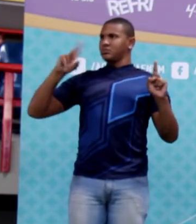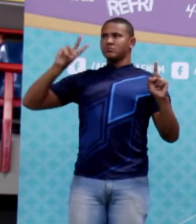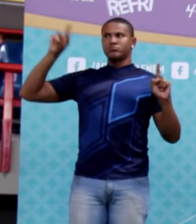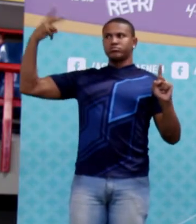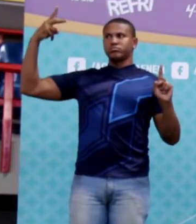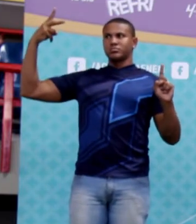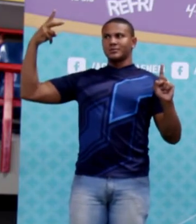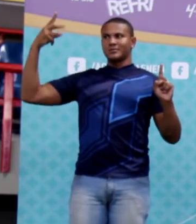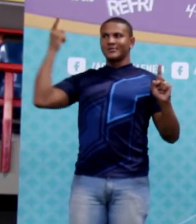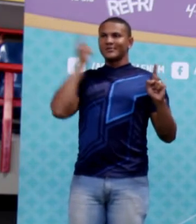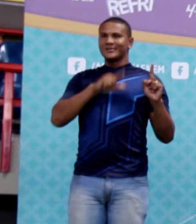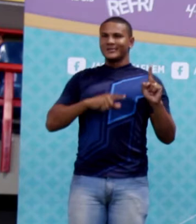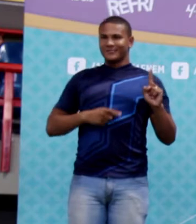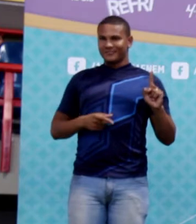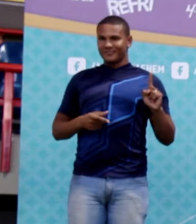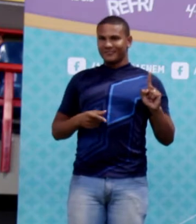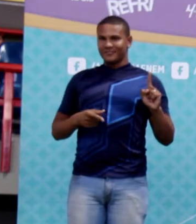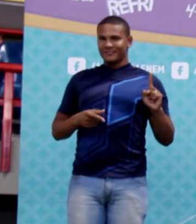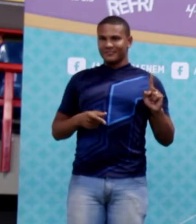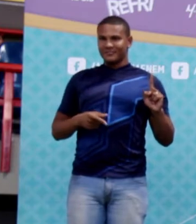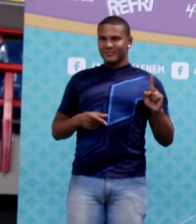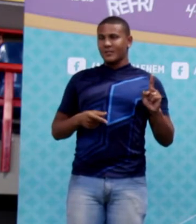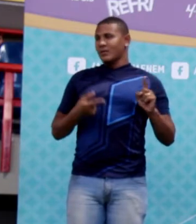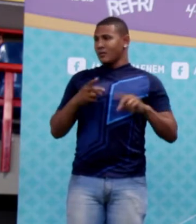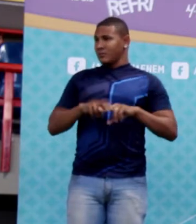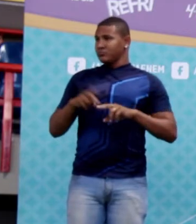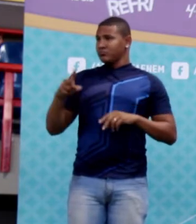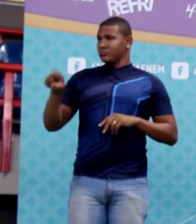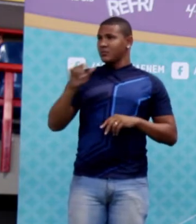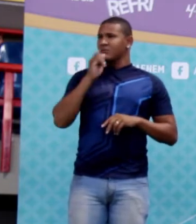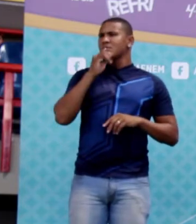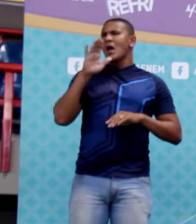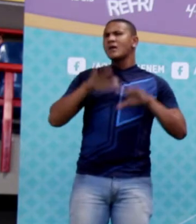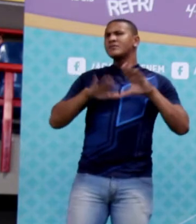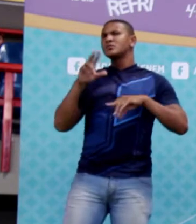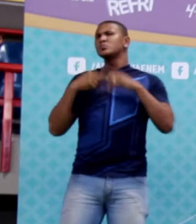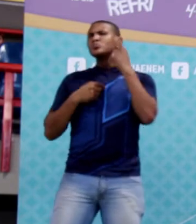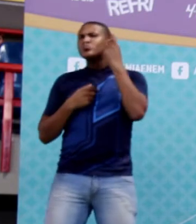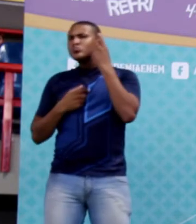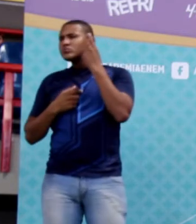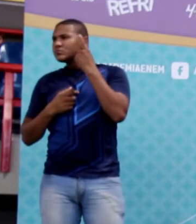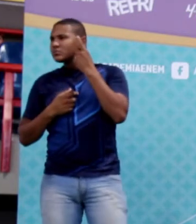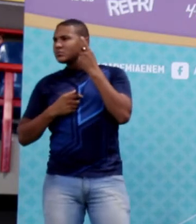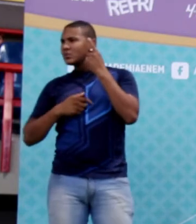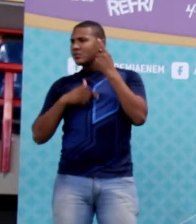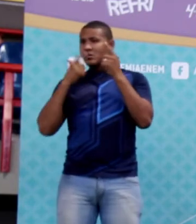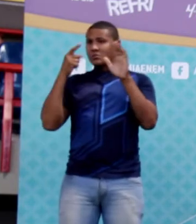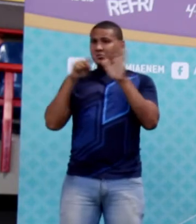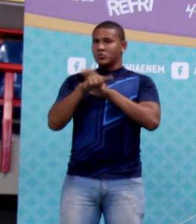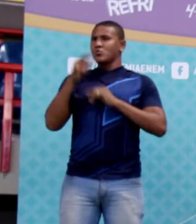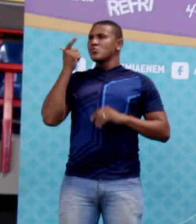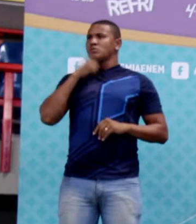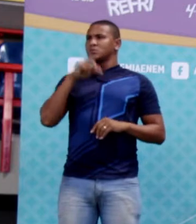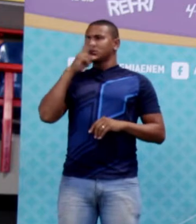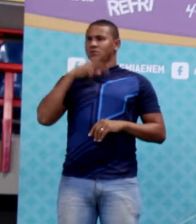você. Então vocês estão garantindo aqui, às vezes, por conta de uma questão dessa, você derruba o seu concorrente,